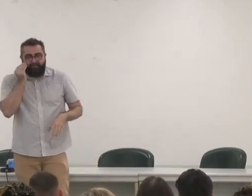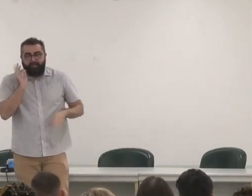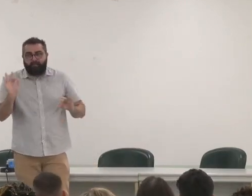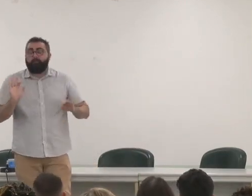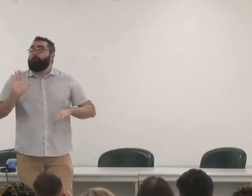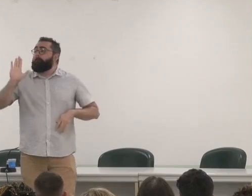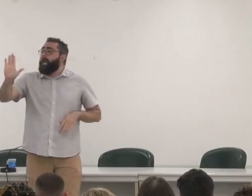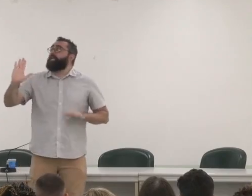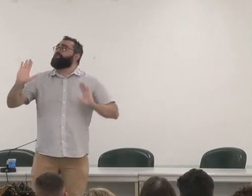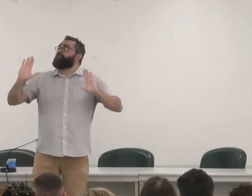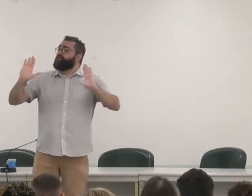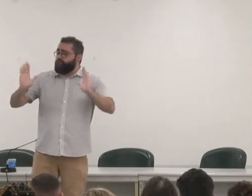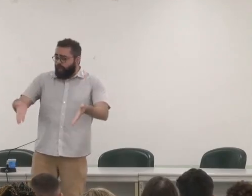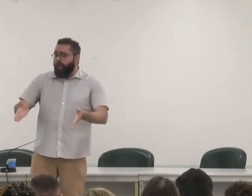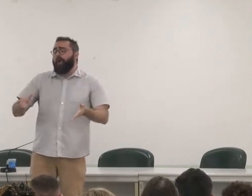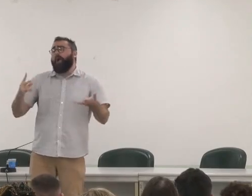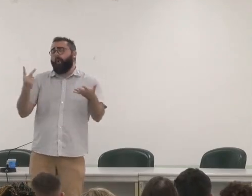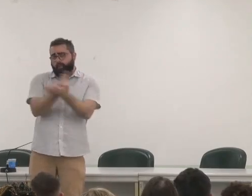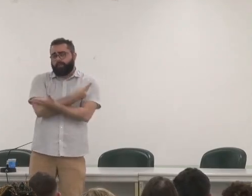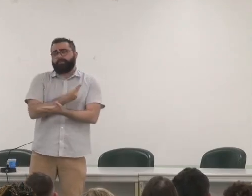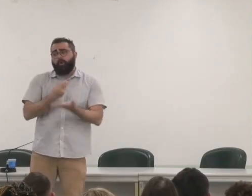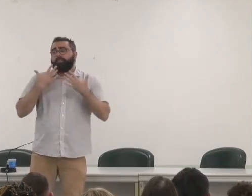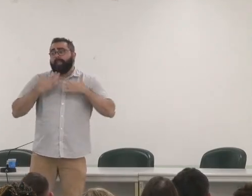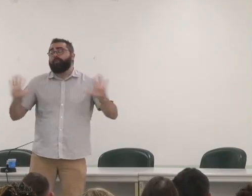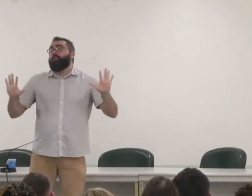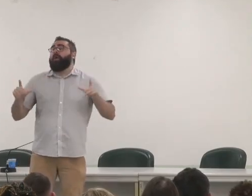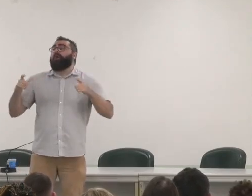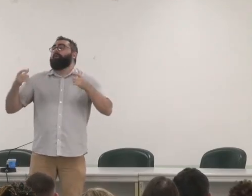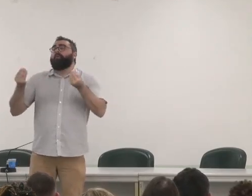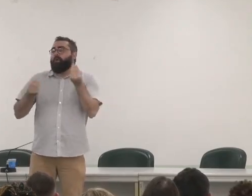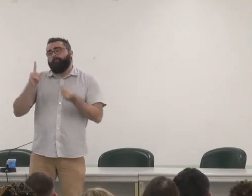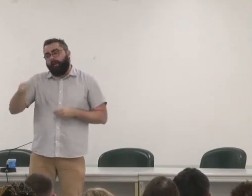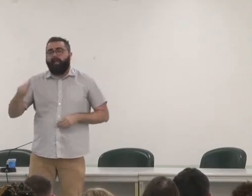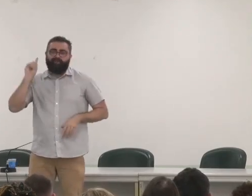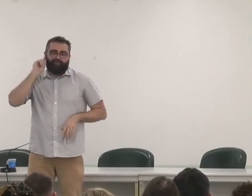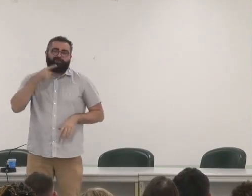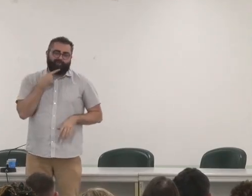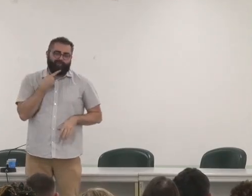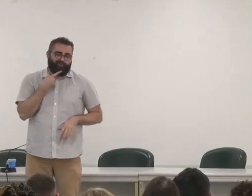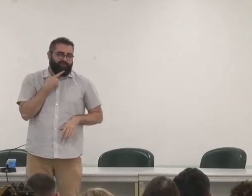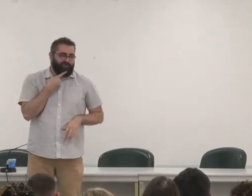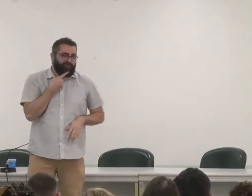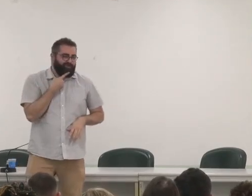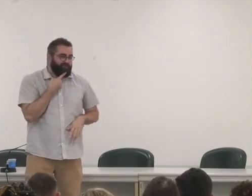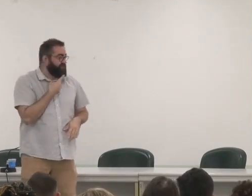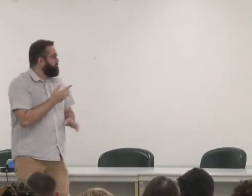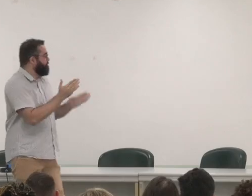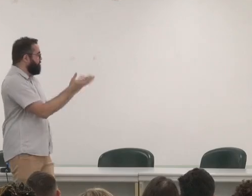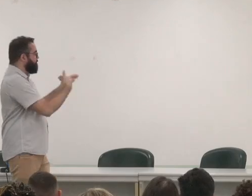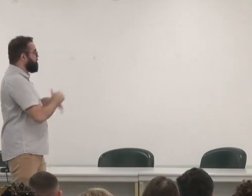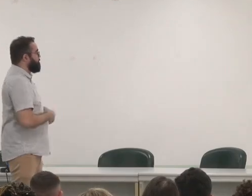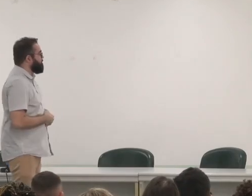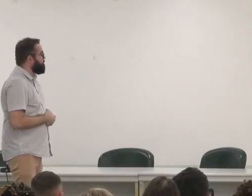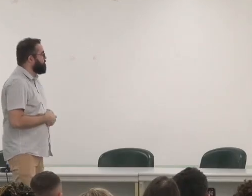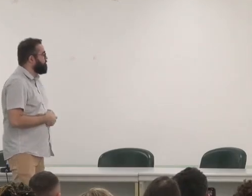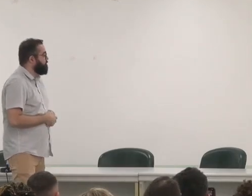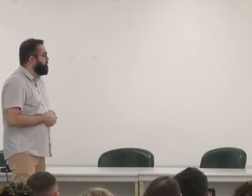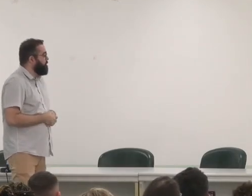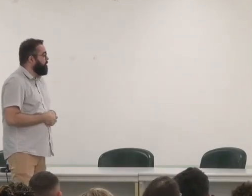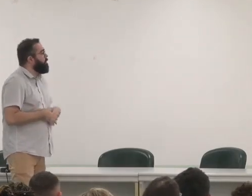é proibido, mas isso acontece naturalmente com as pessoas surdas.